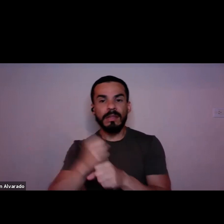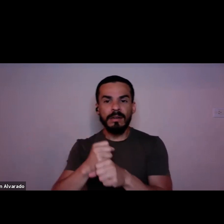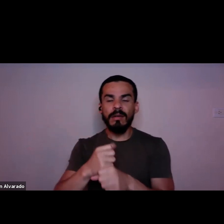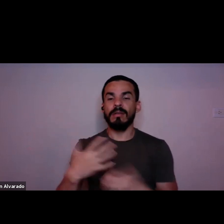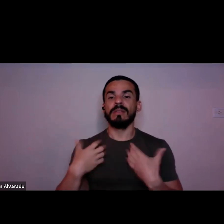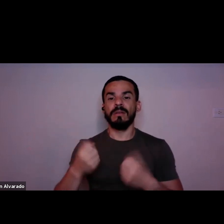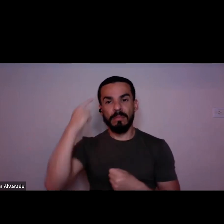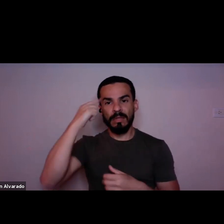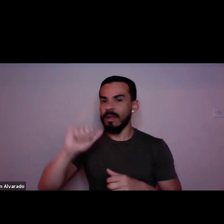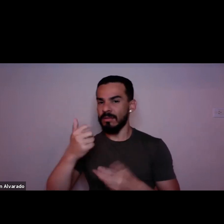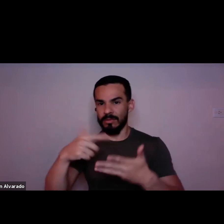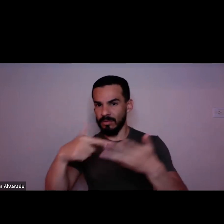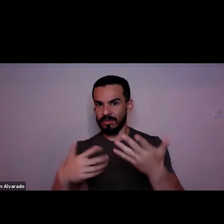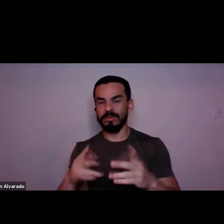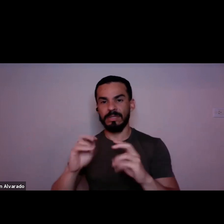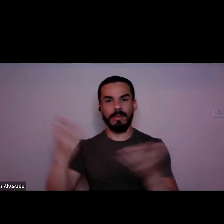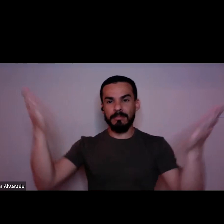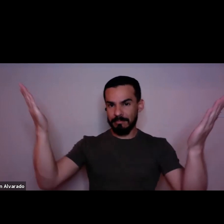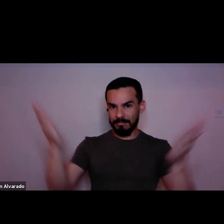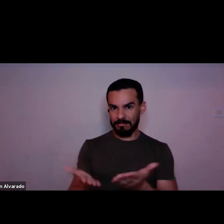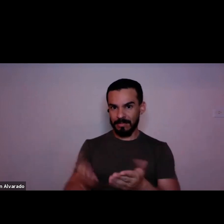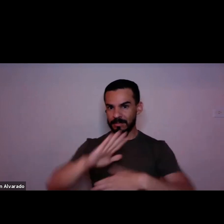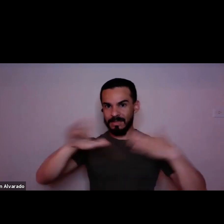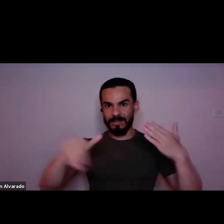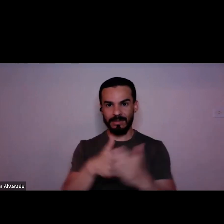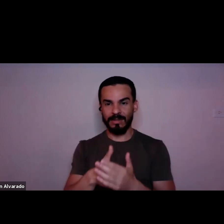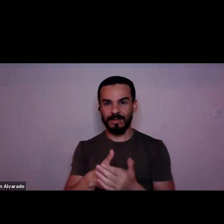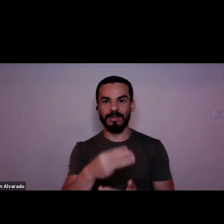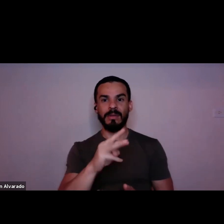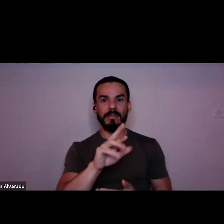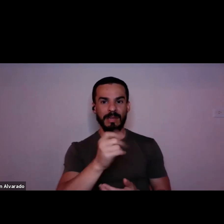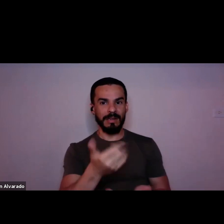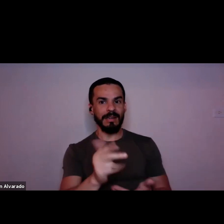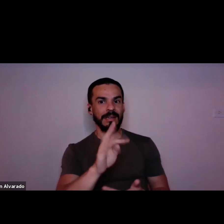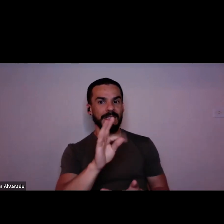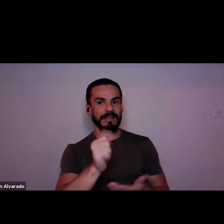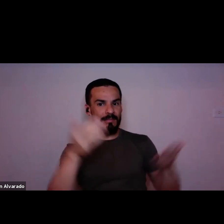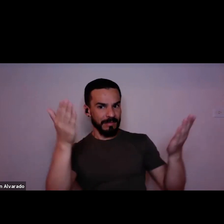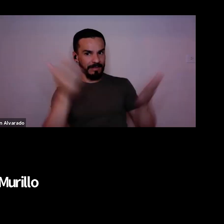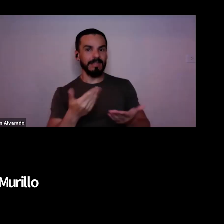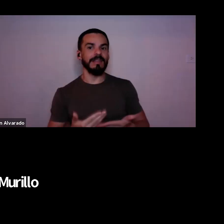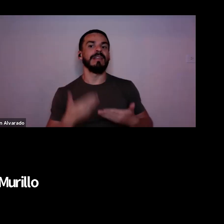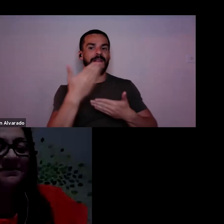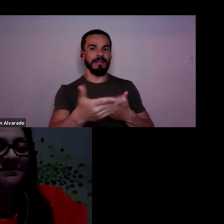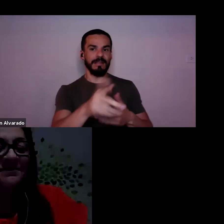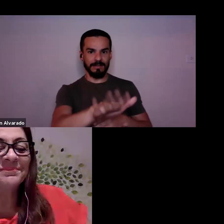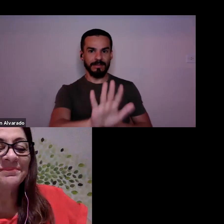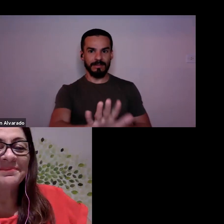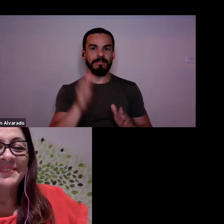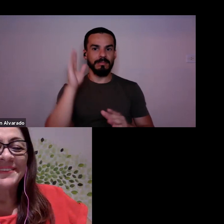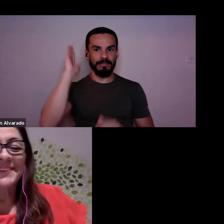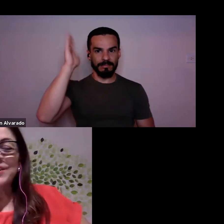bienvenidas y bienvenidos todos Doña Margarita bienvenida adelante por favor